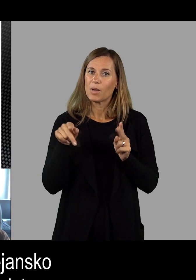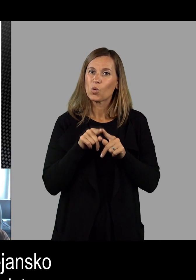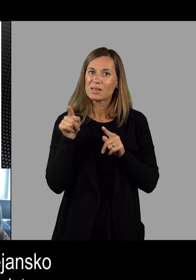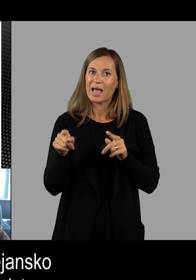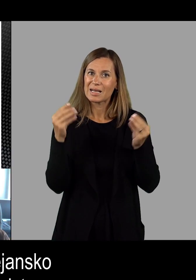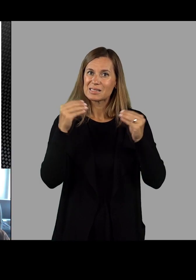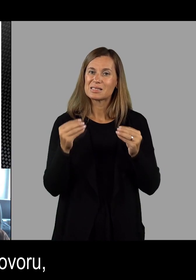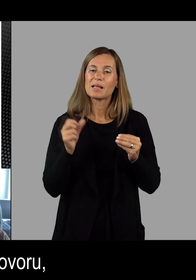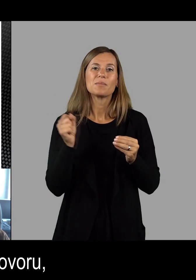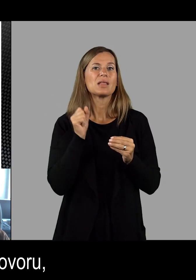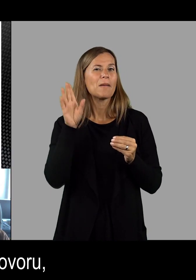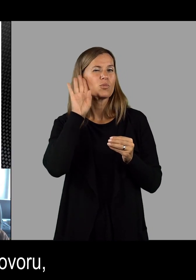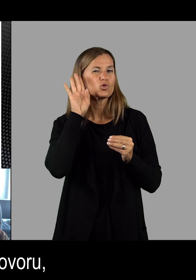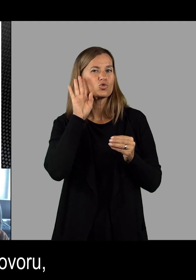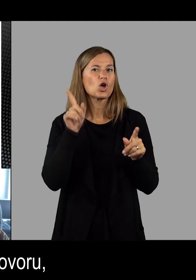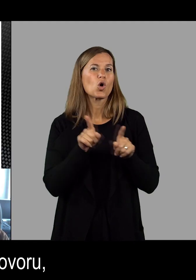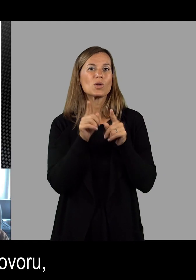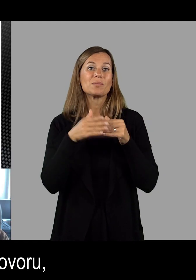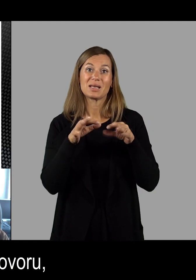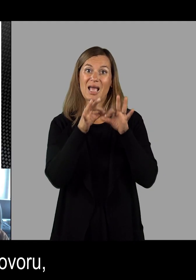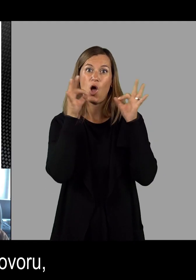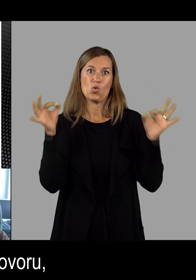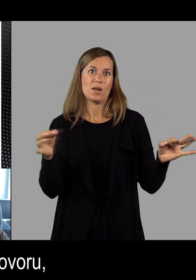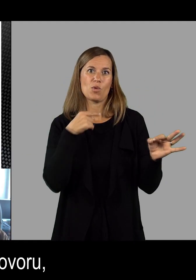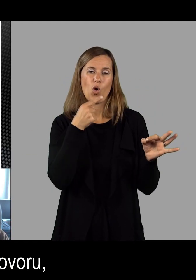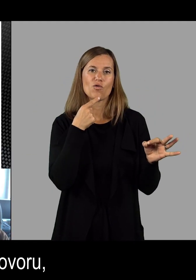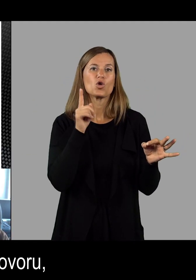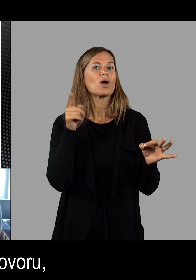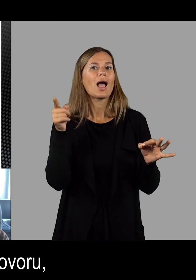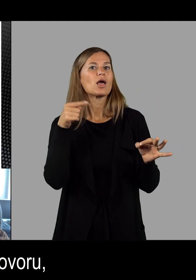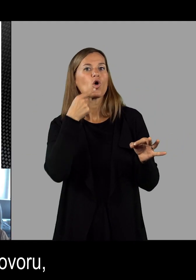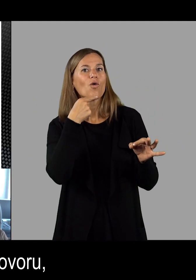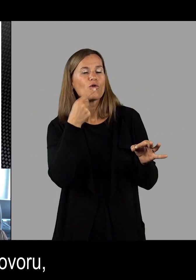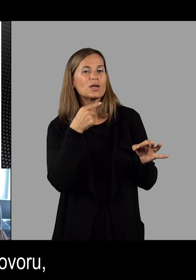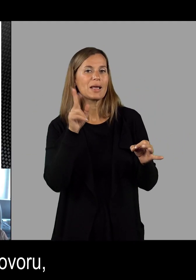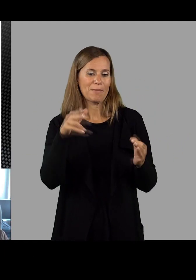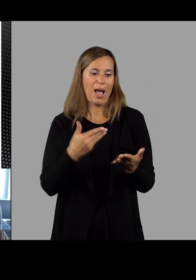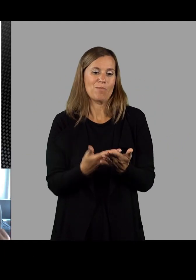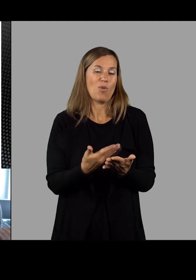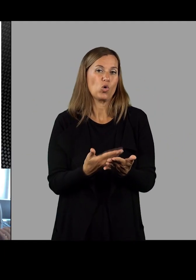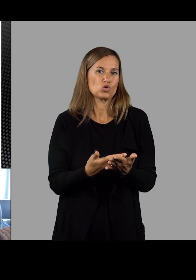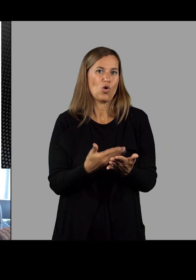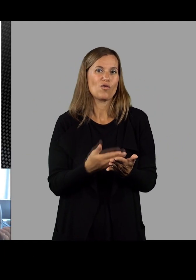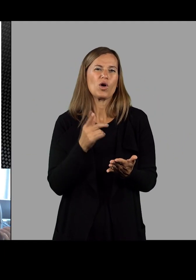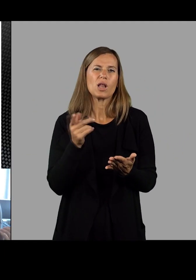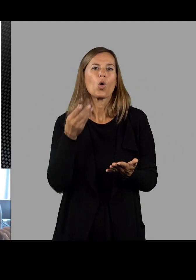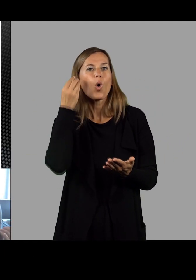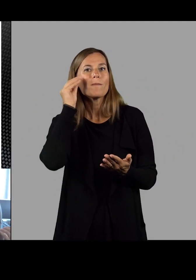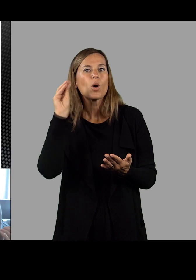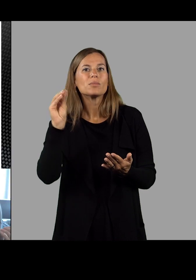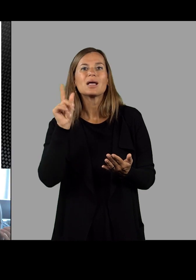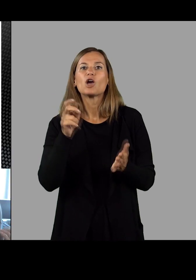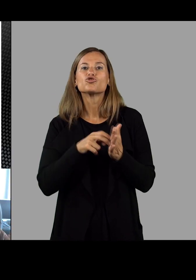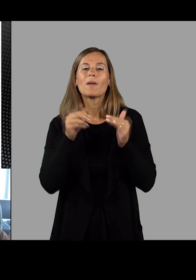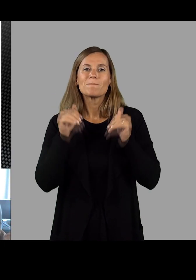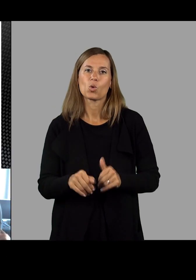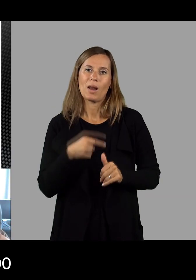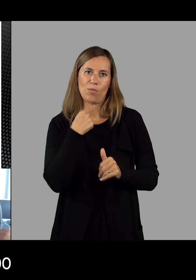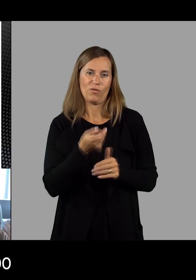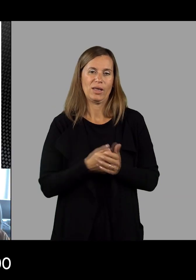imel tak sistem, da posluša kot pri javnem govoru, ne, kaj govori, ima predlogo in ga lahko spomni, kaj mora še